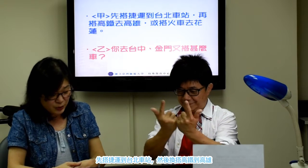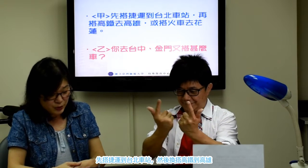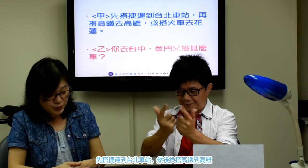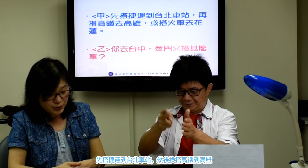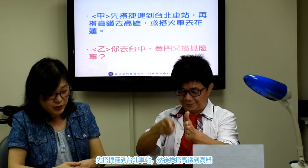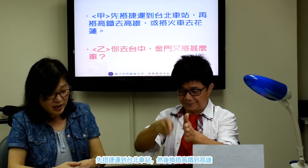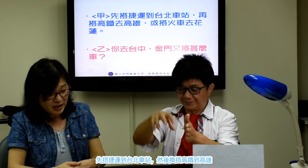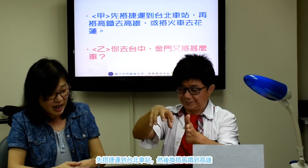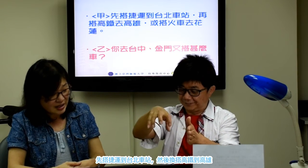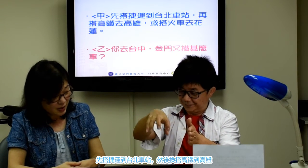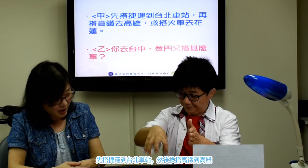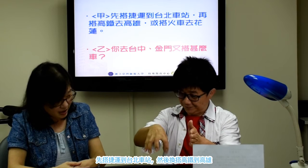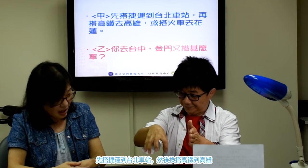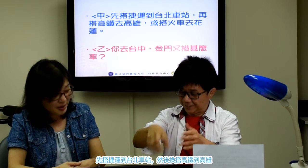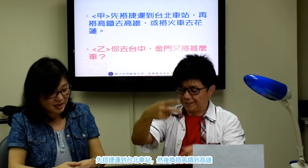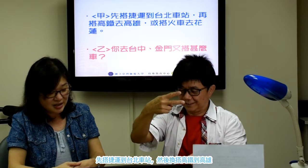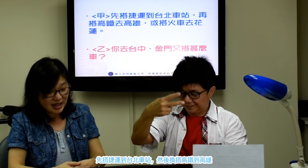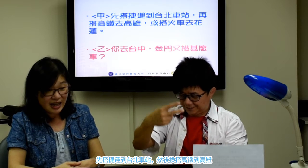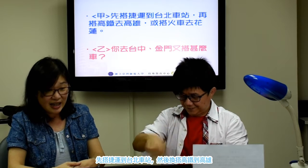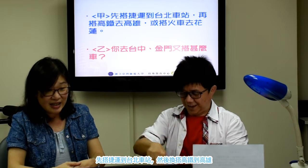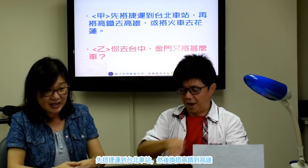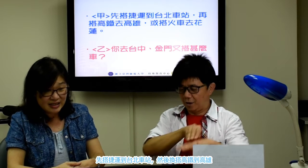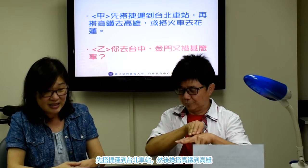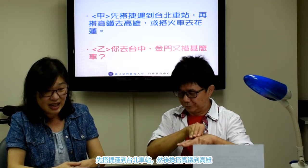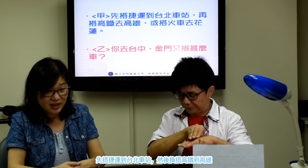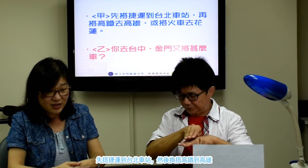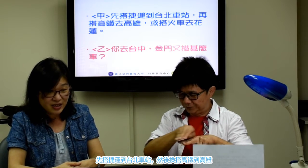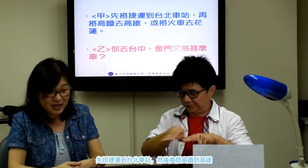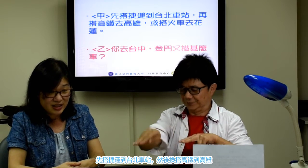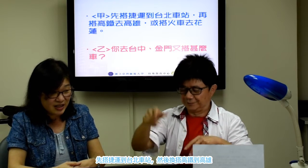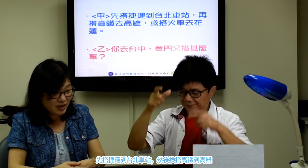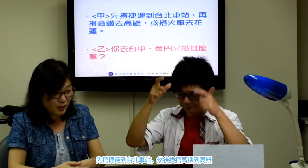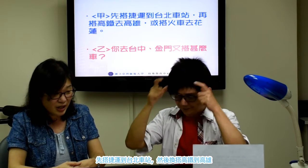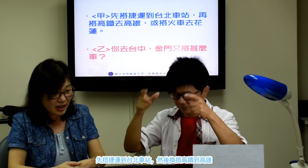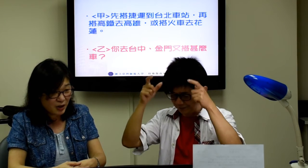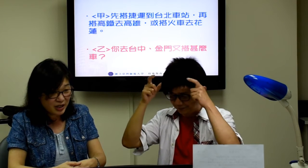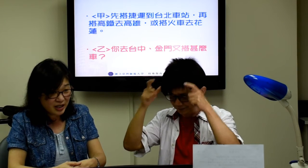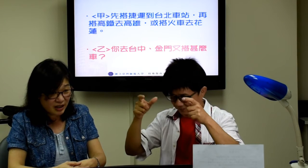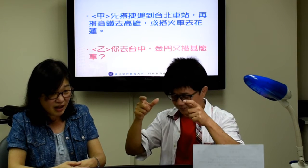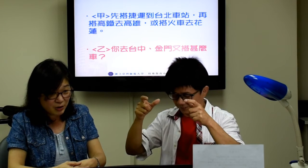去先搭捷运到台北车站，然后呢换高铁到高